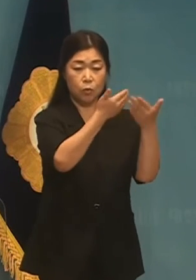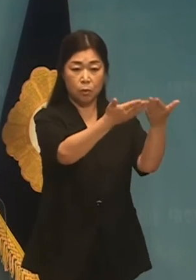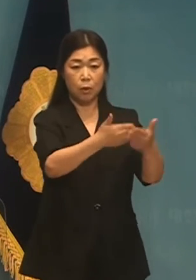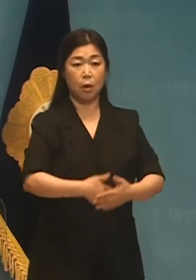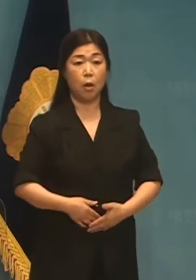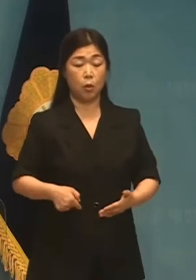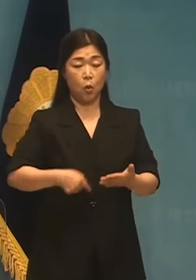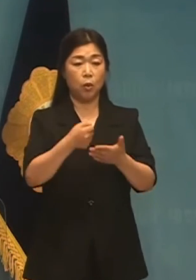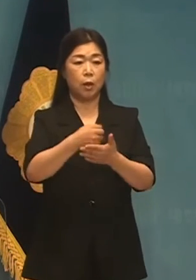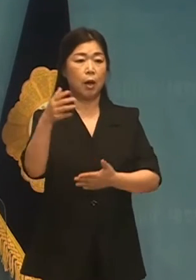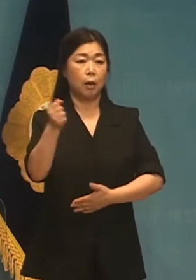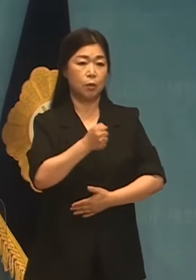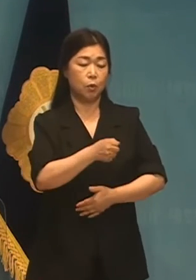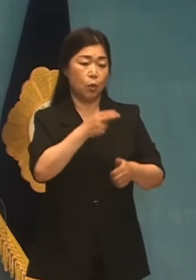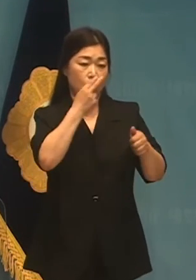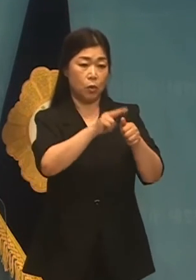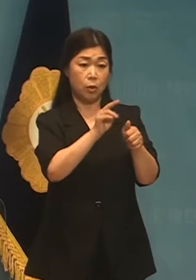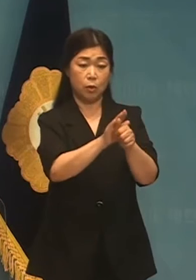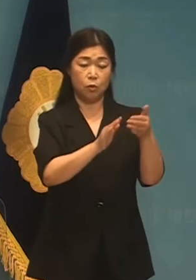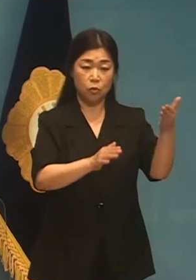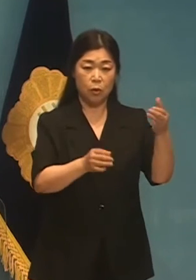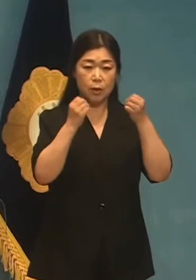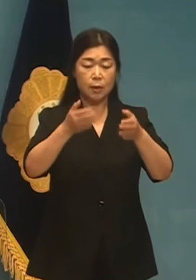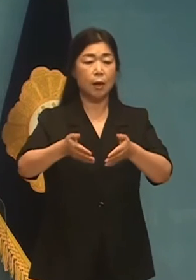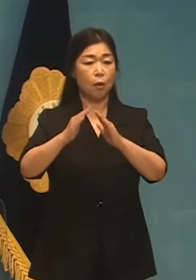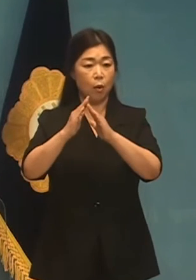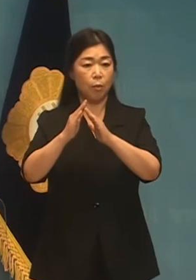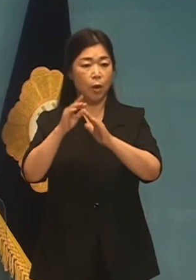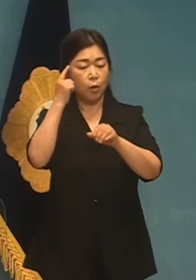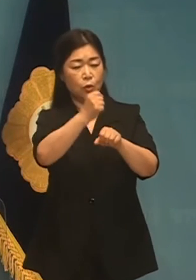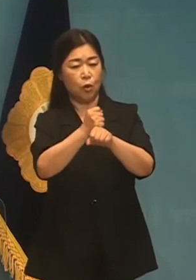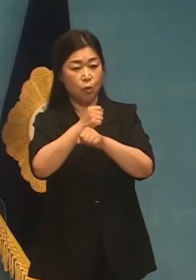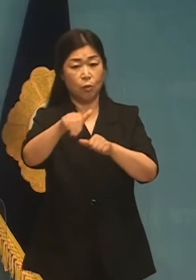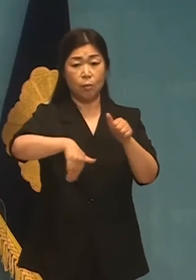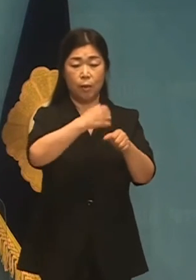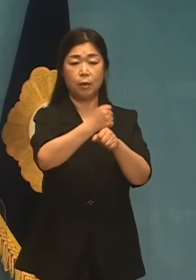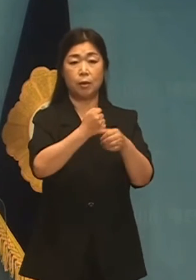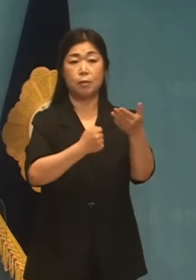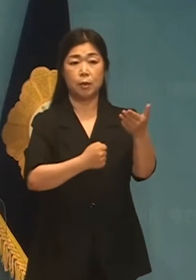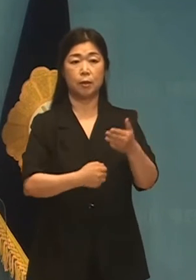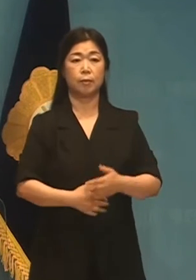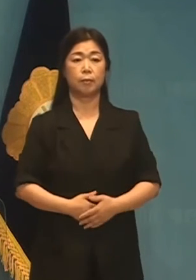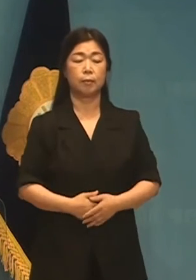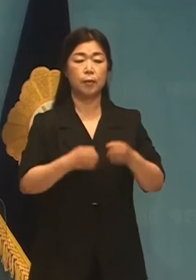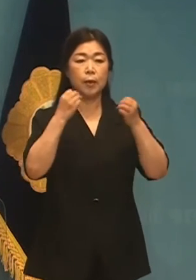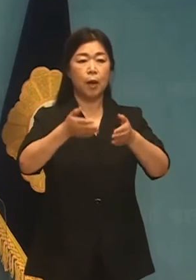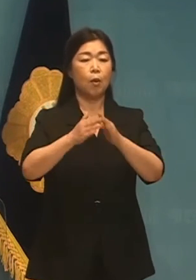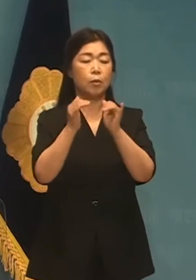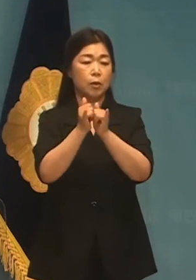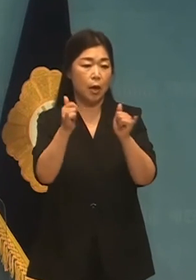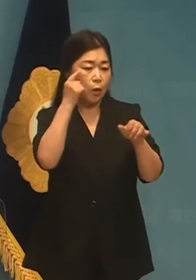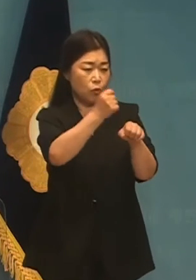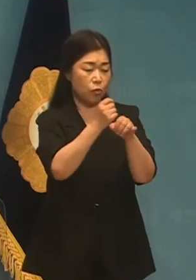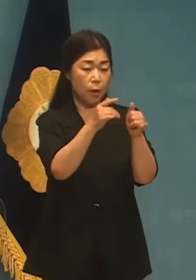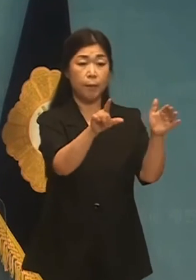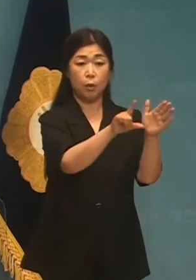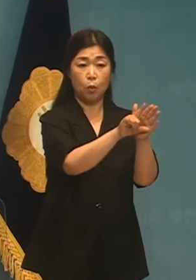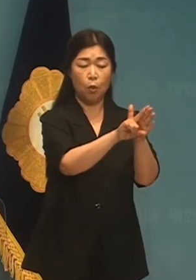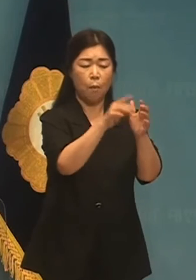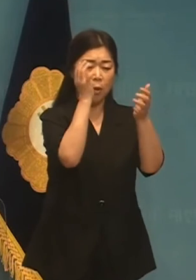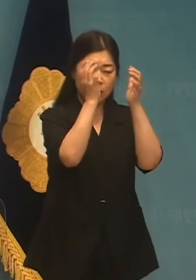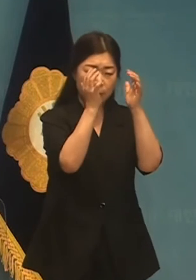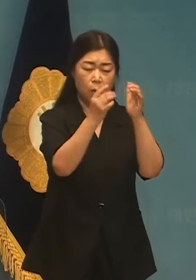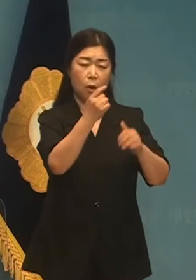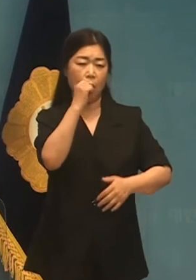있는 도전을 지지하는 창업과 연구 생태계를 만들겠습니다. 창업자와 연구자들을 믿고